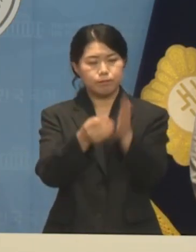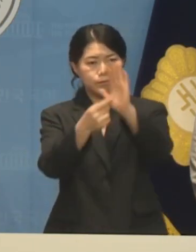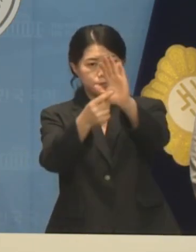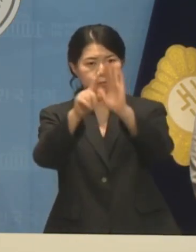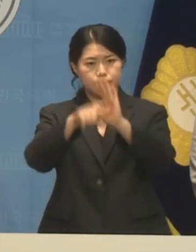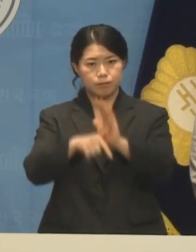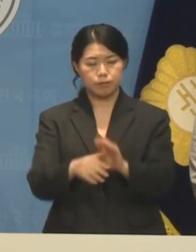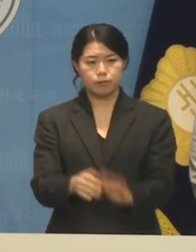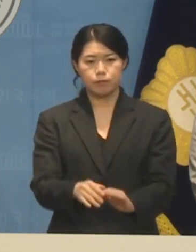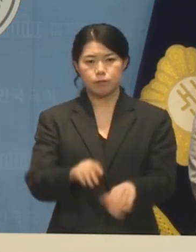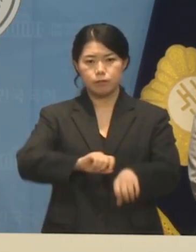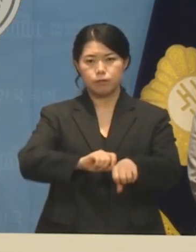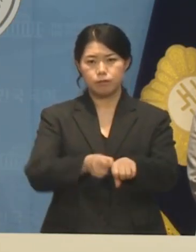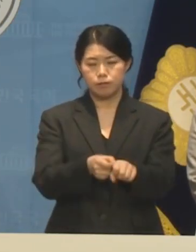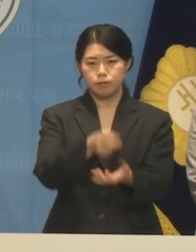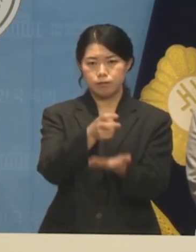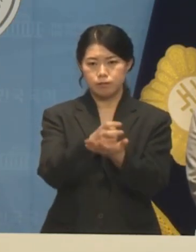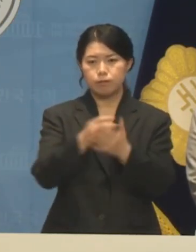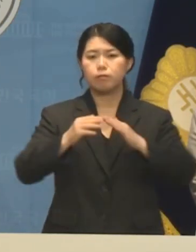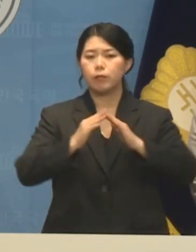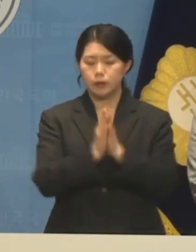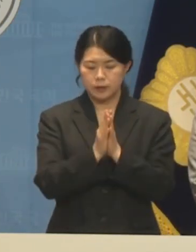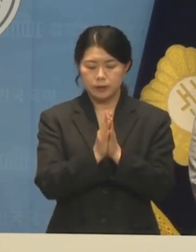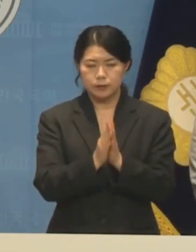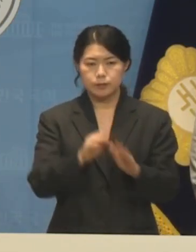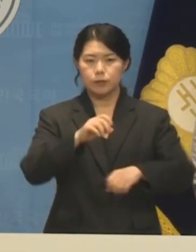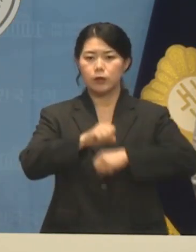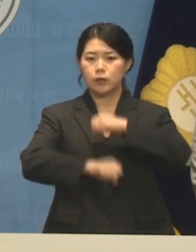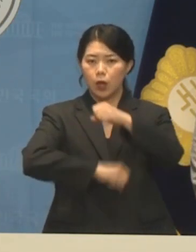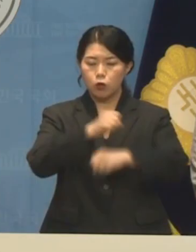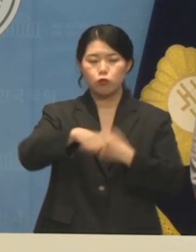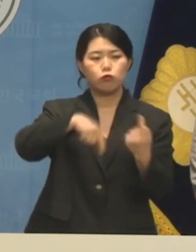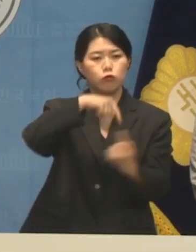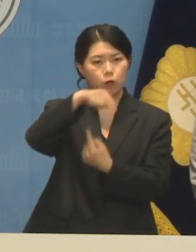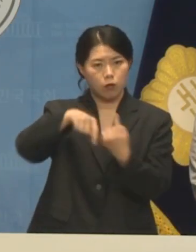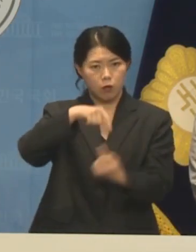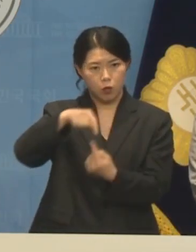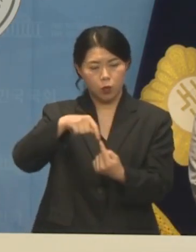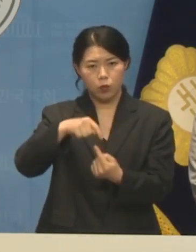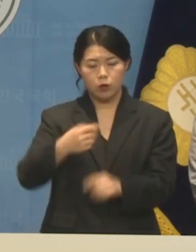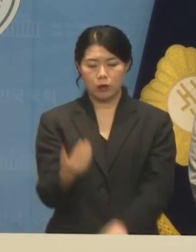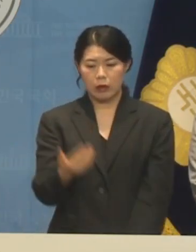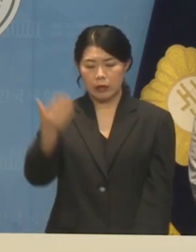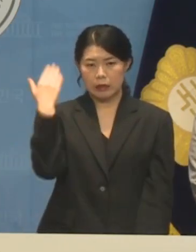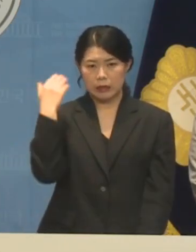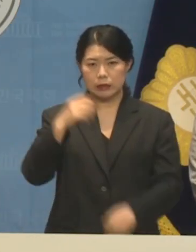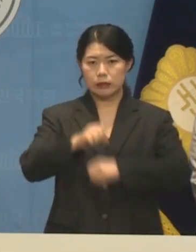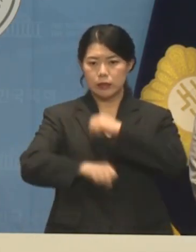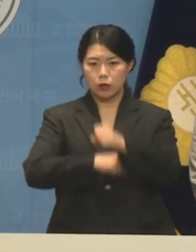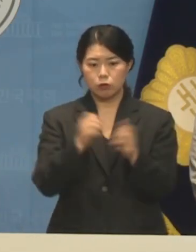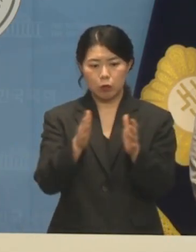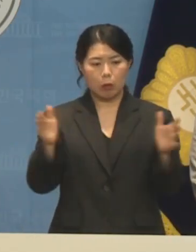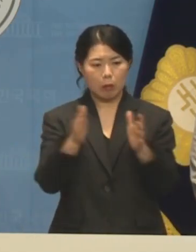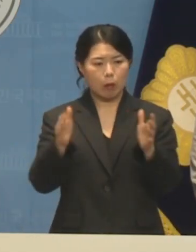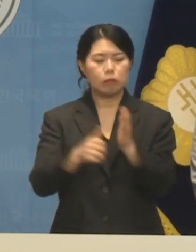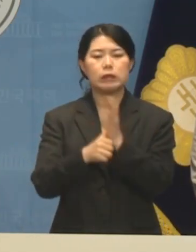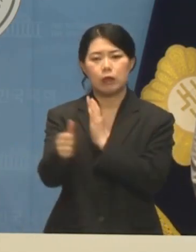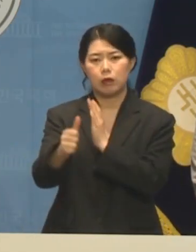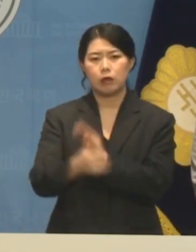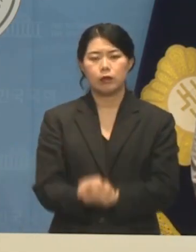통해 페널티 제도를 폐지하고 자율적으로 운영하여 기존의 자율 범위도